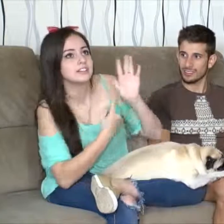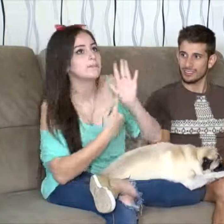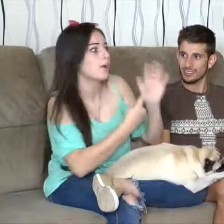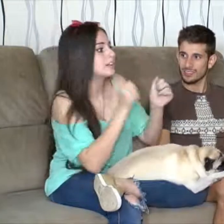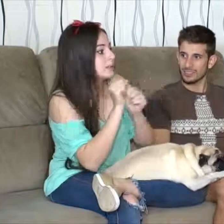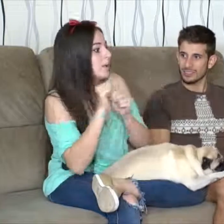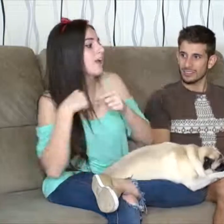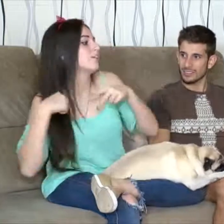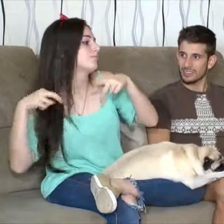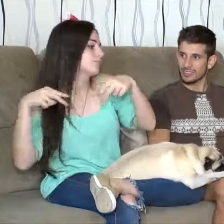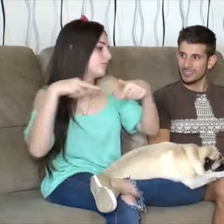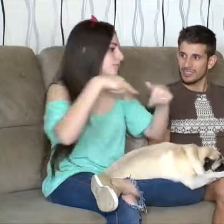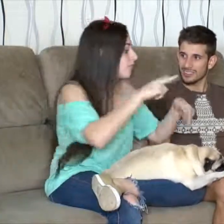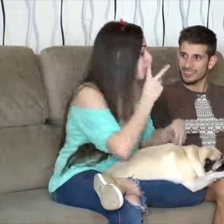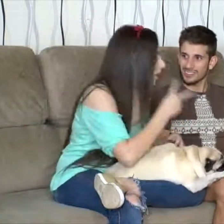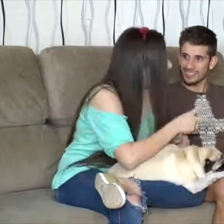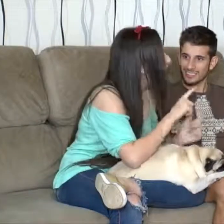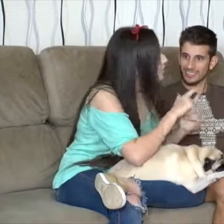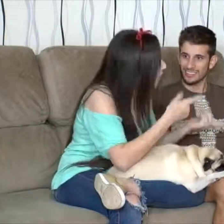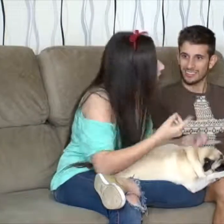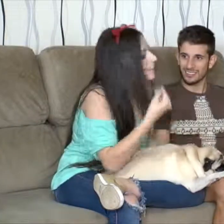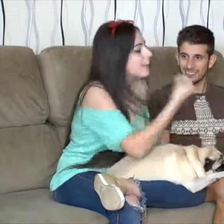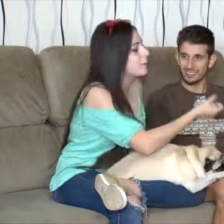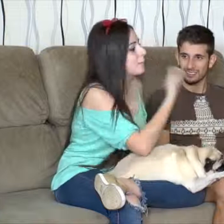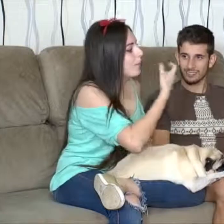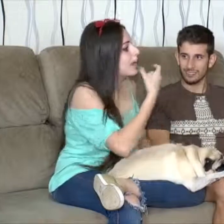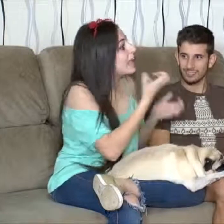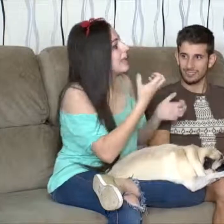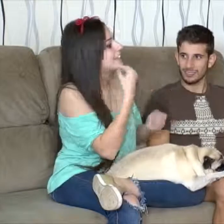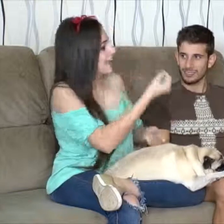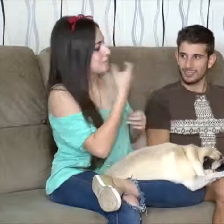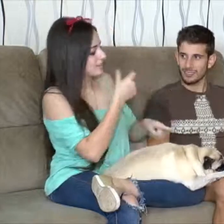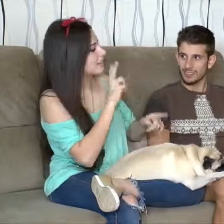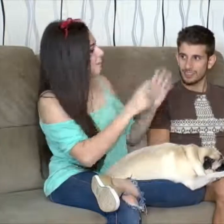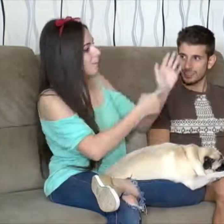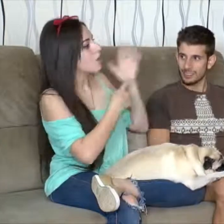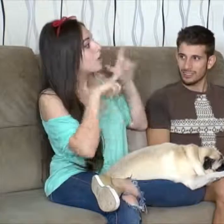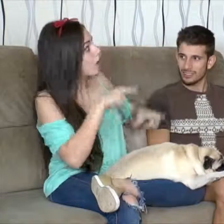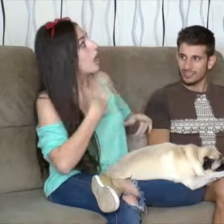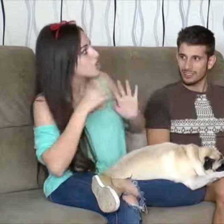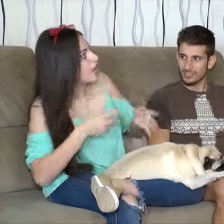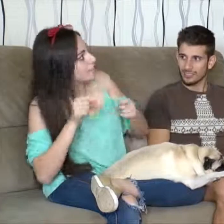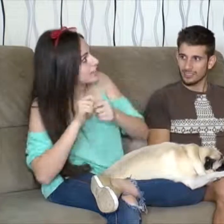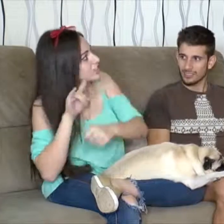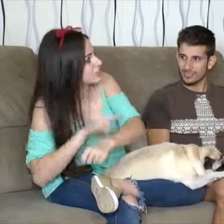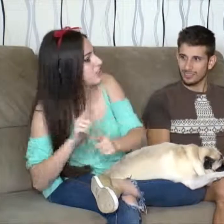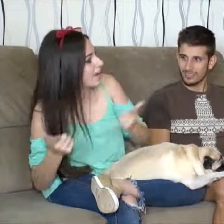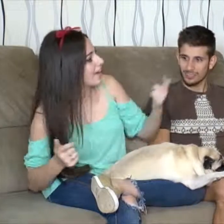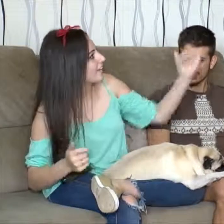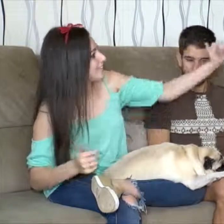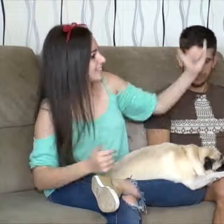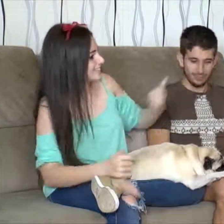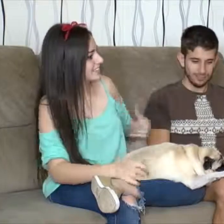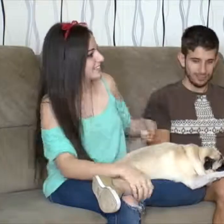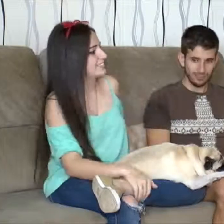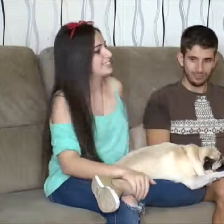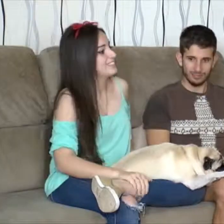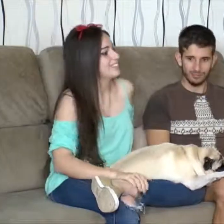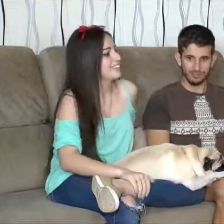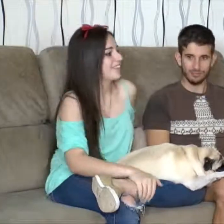lá para mim, às vezes, enquanto eu estou fazendo alguma coisa, ela vem avisar até eu ter que ir lá atrás ver que ela fez xixi no jornal e me mostrar o eu fiz para me dar a